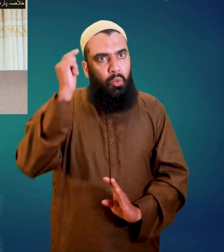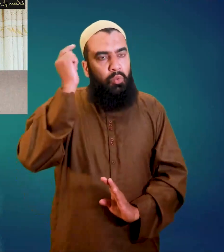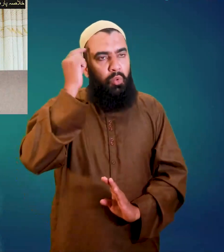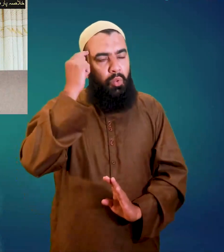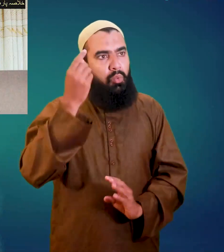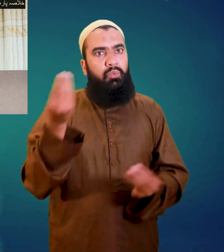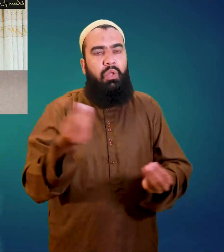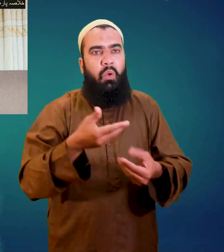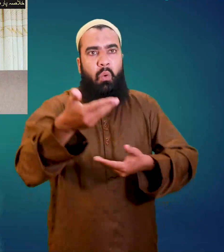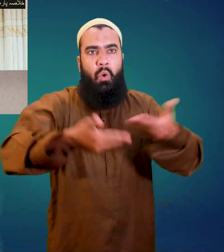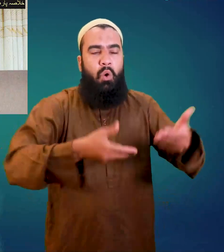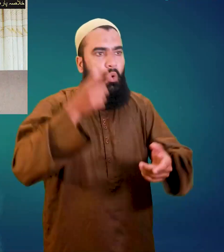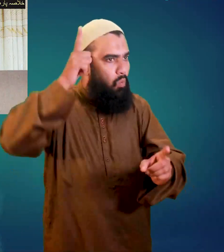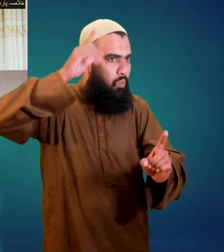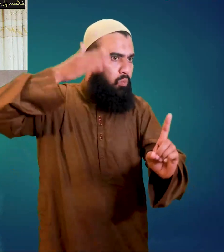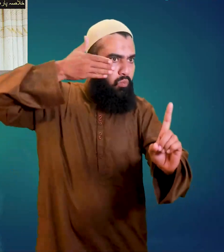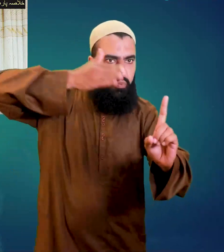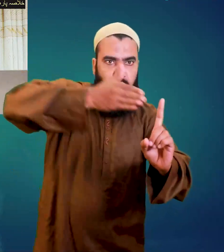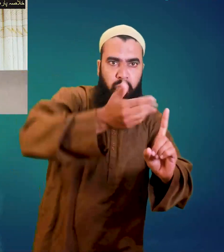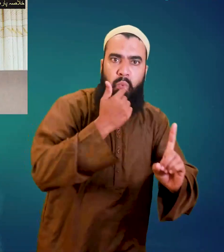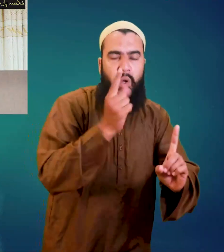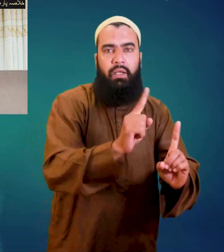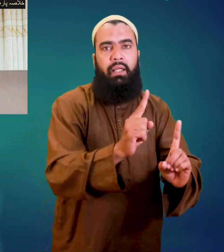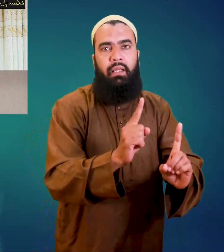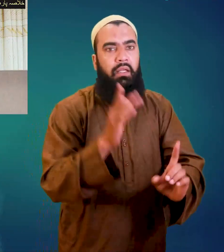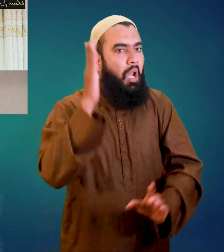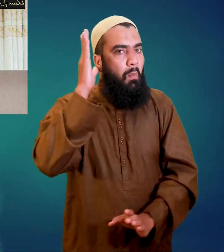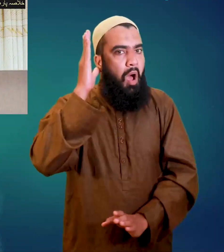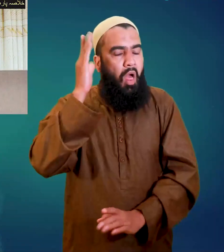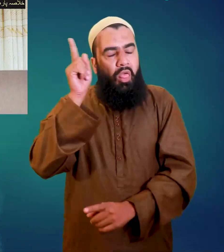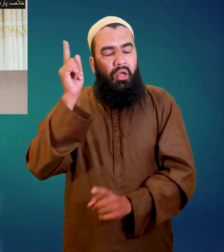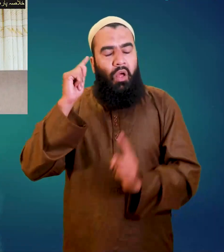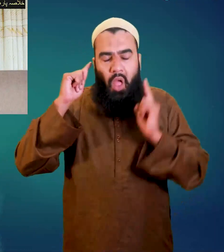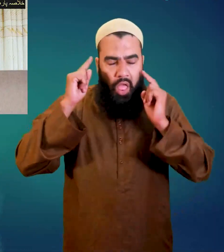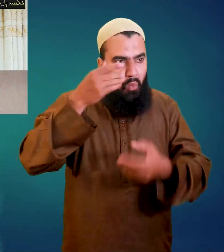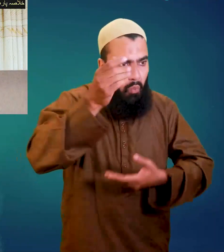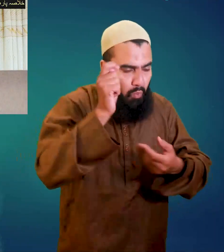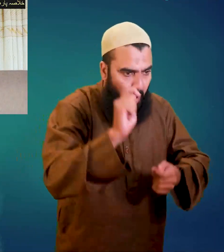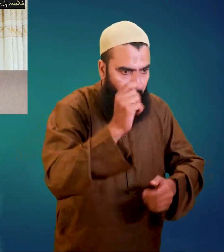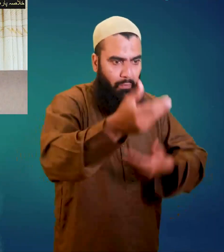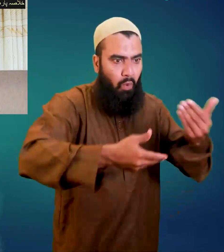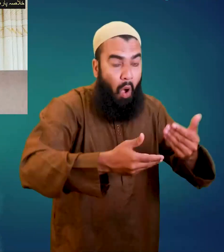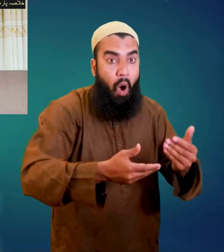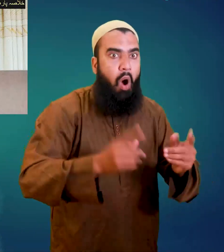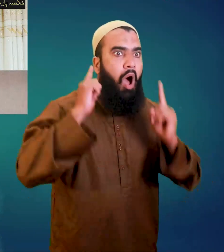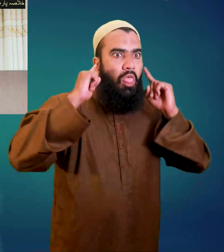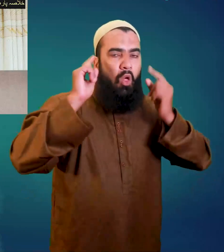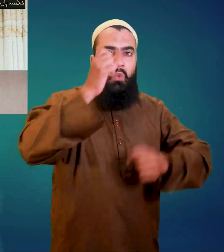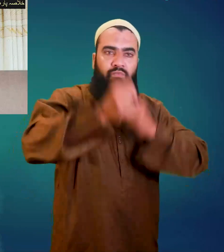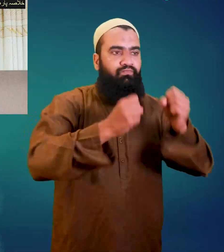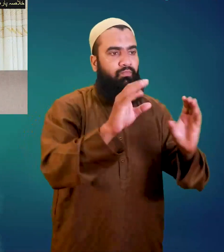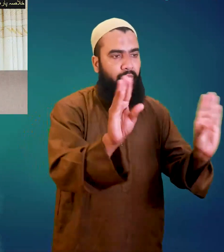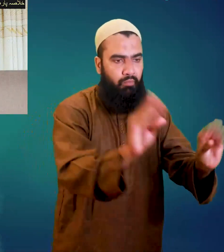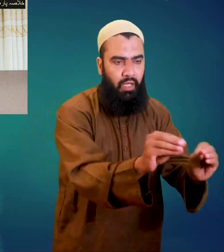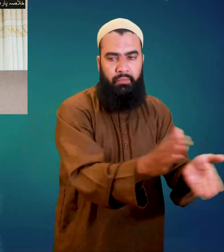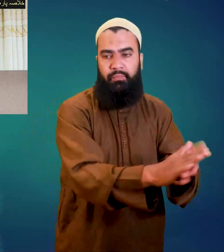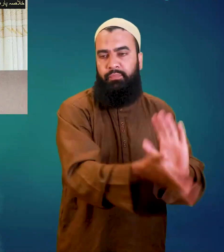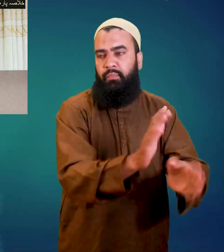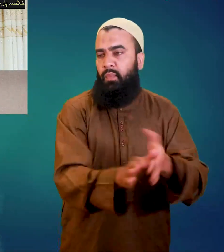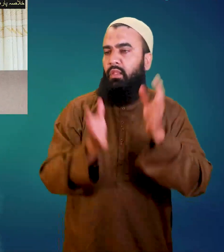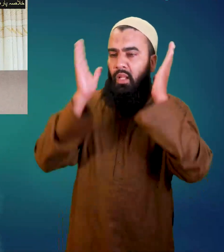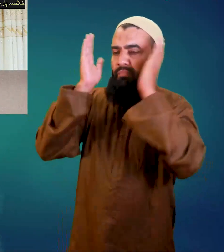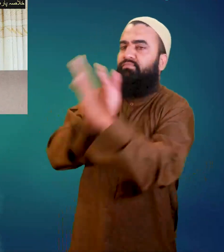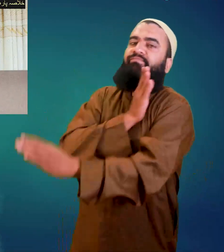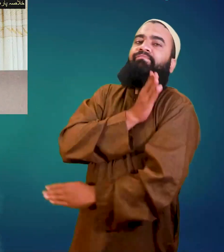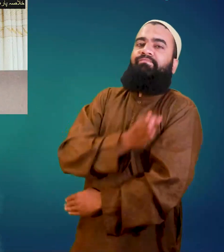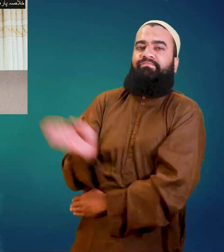نماز کو قائم کرتے ہیں، زکوٰۃ دیتے ہیں، یعنی مراد یہ ہے کہ وہ دنیا کی تجارت اور دنیا کے مشاغل میں بھی مشغول رہتے ہیں،